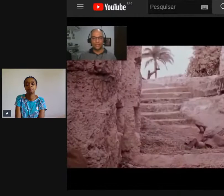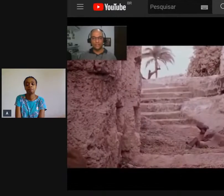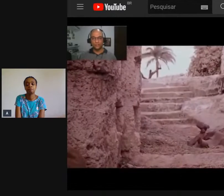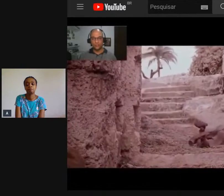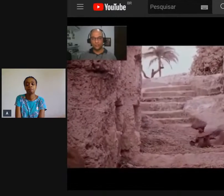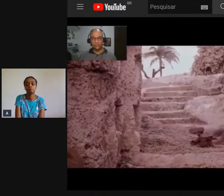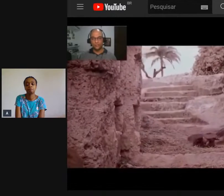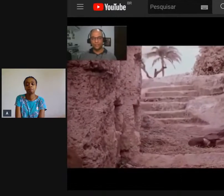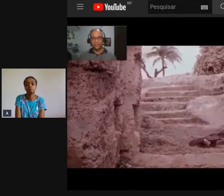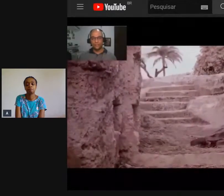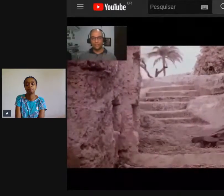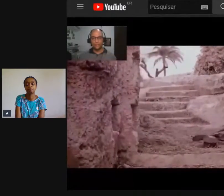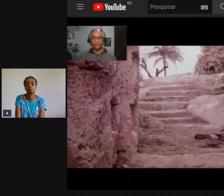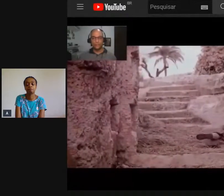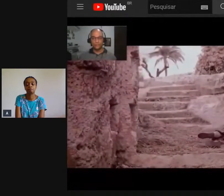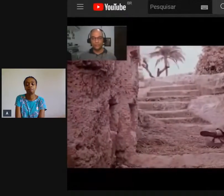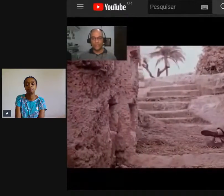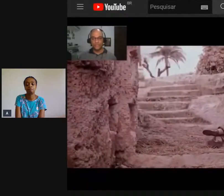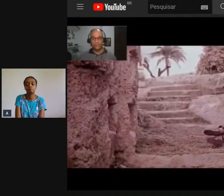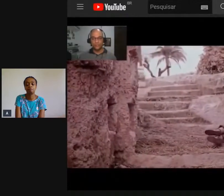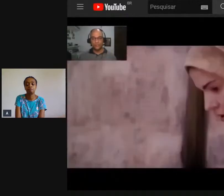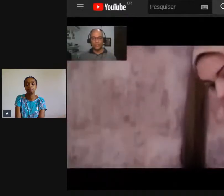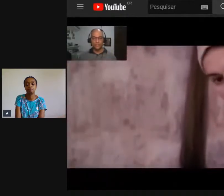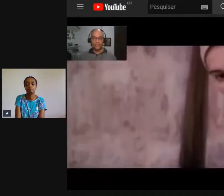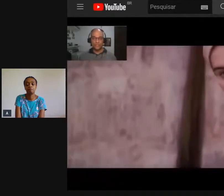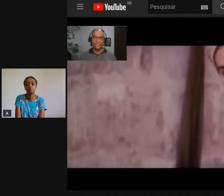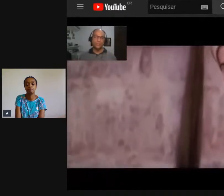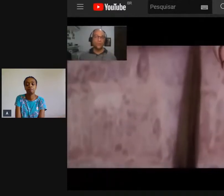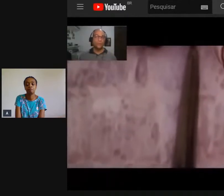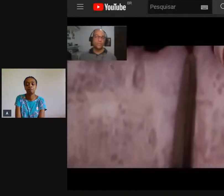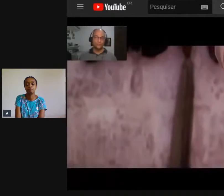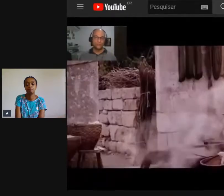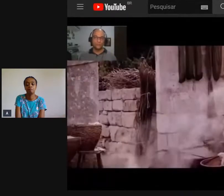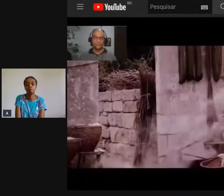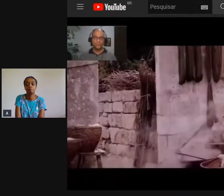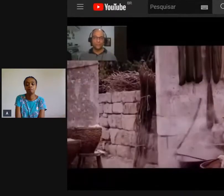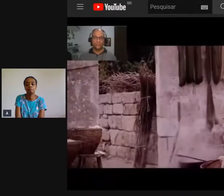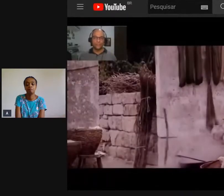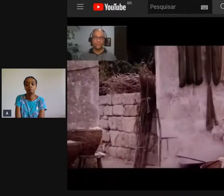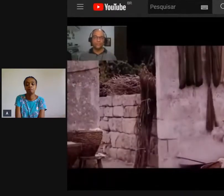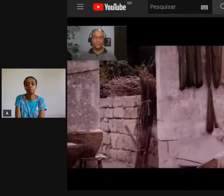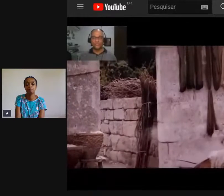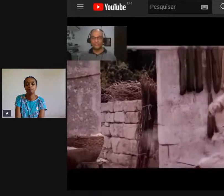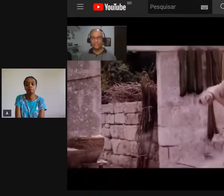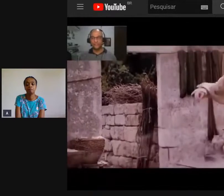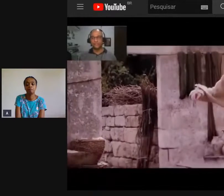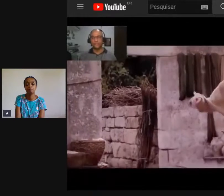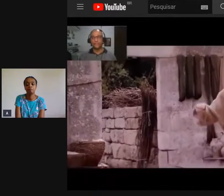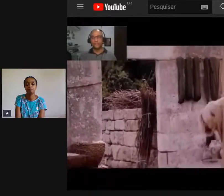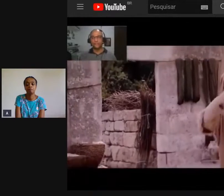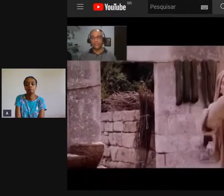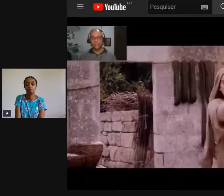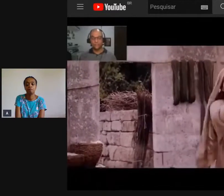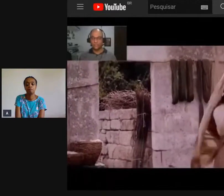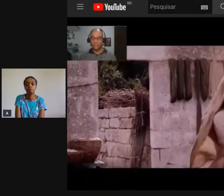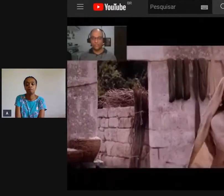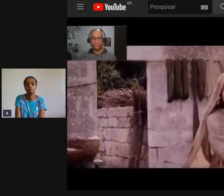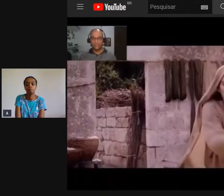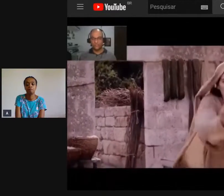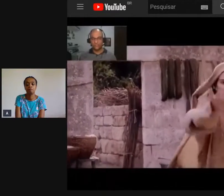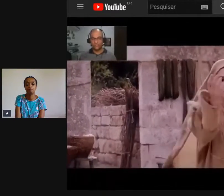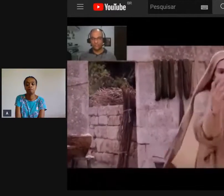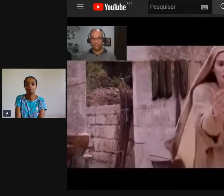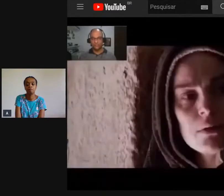o acalentou, que ela o segurou nos braços, mas nesse momento da crucificação, ela não